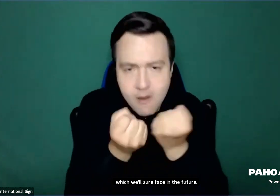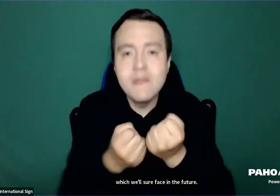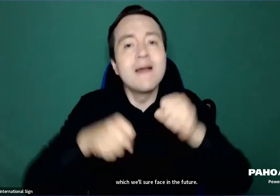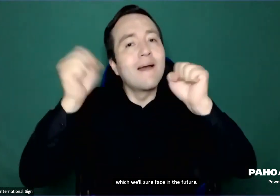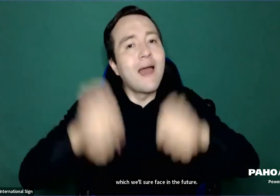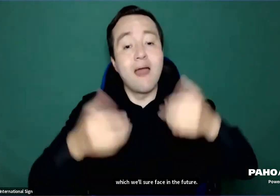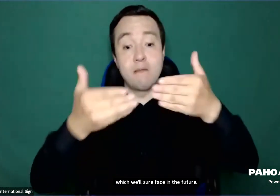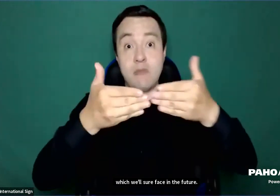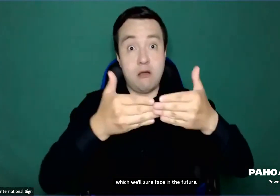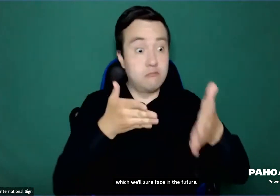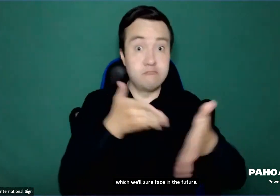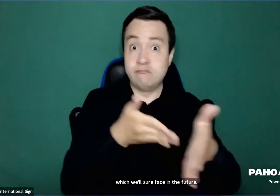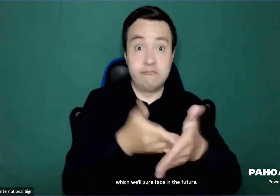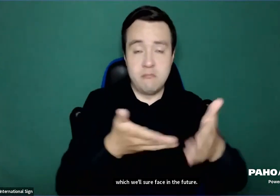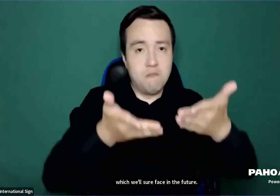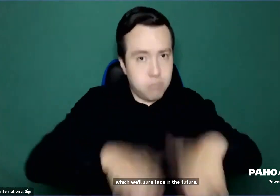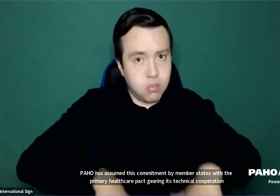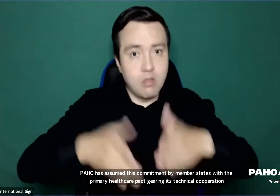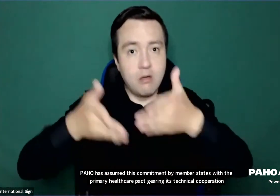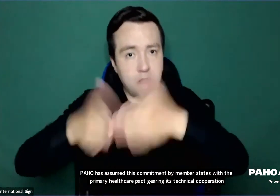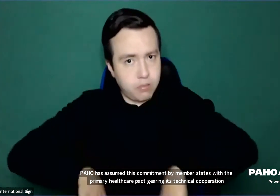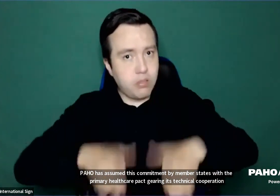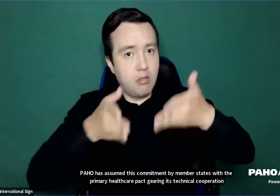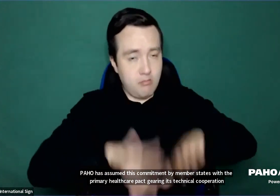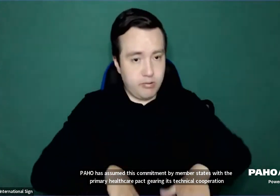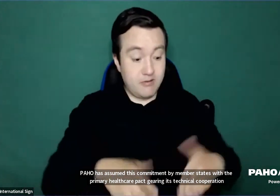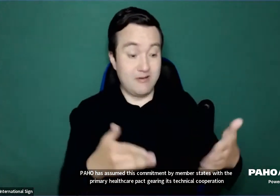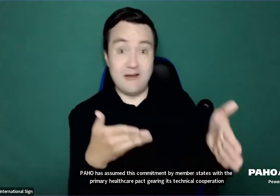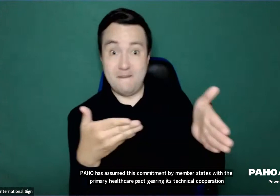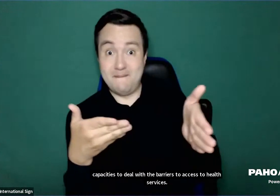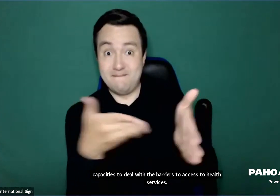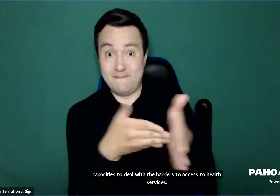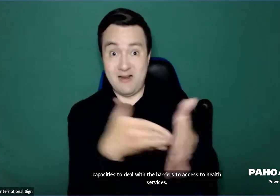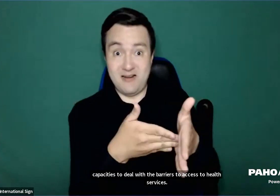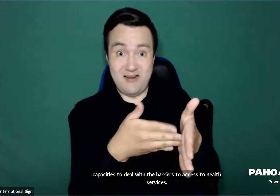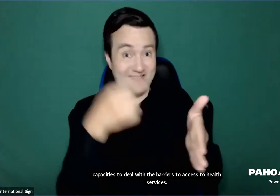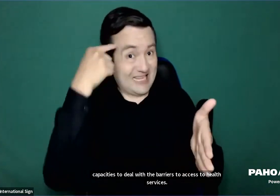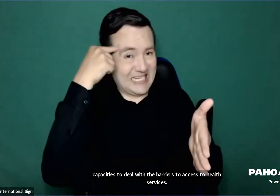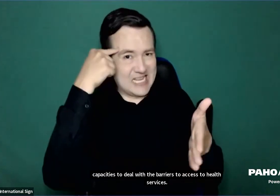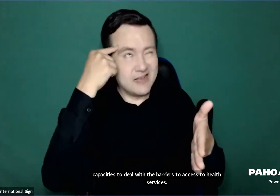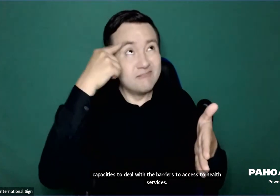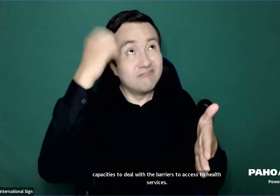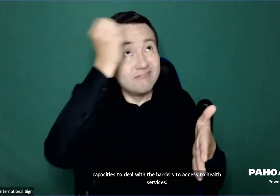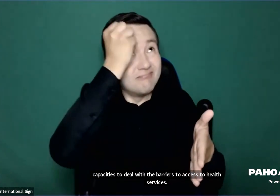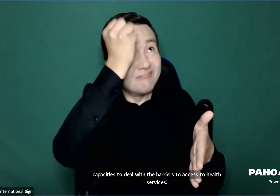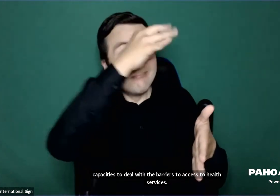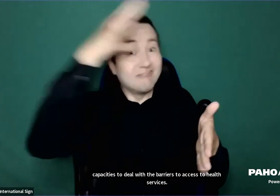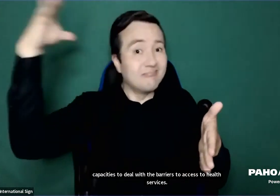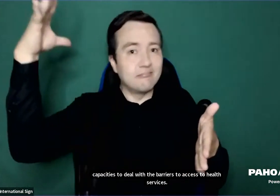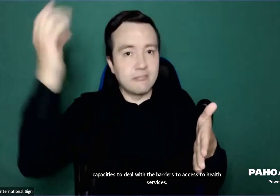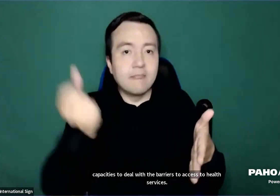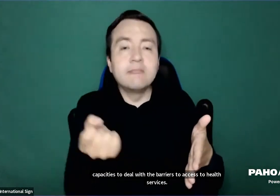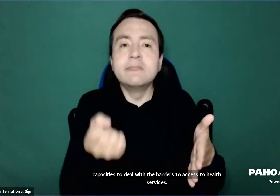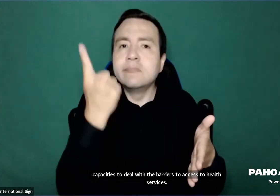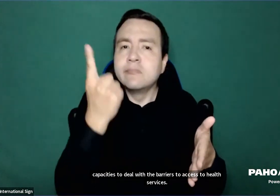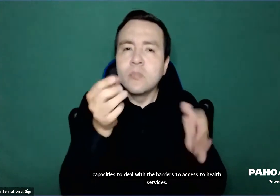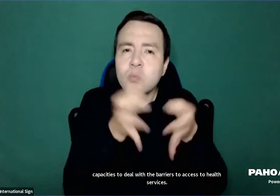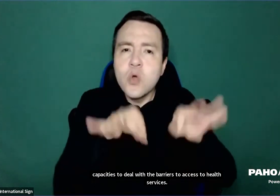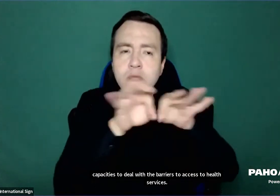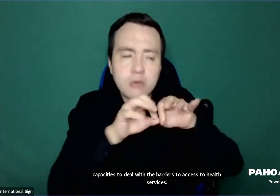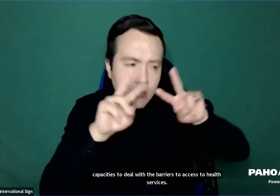Cambiar a forma de pensar sobre as barreiras implica avançar hacia uma caracterização sistemática de